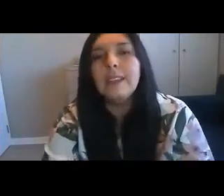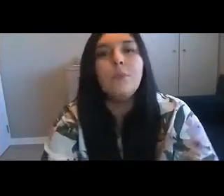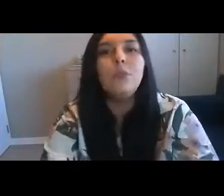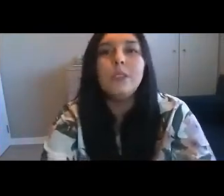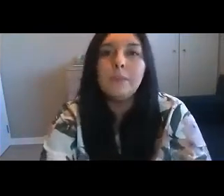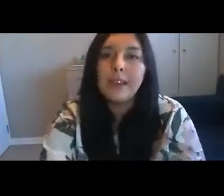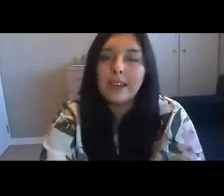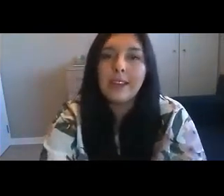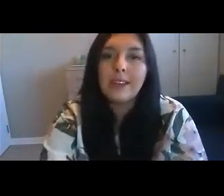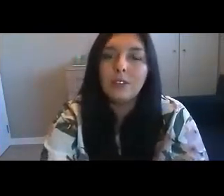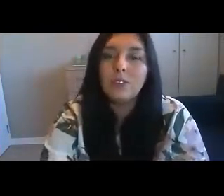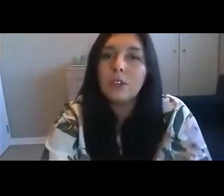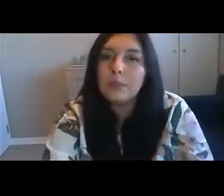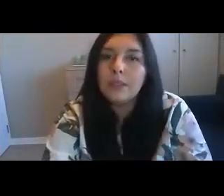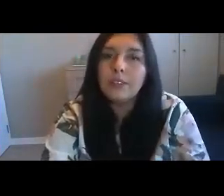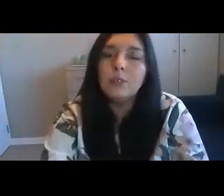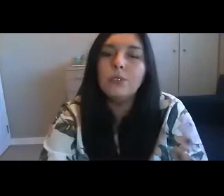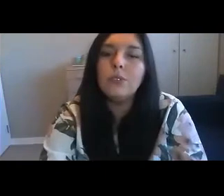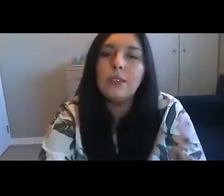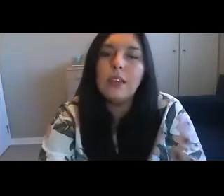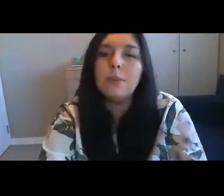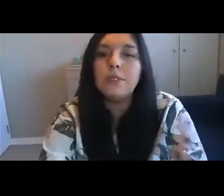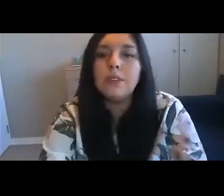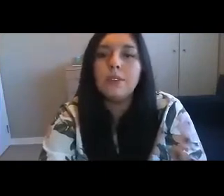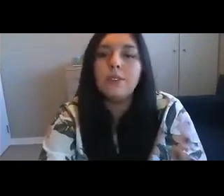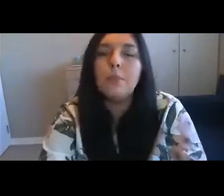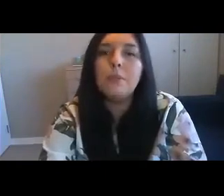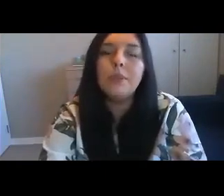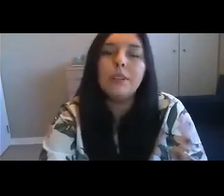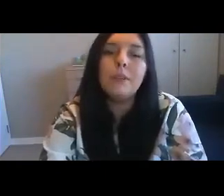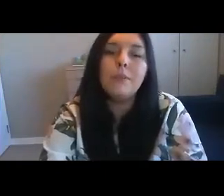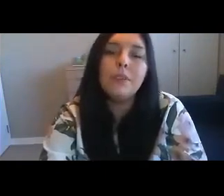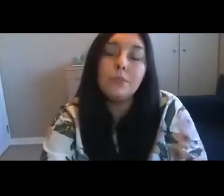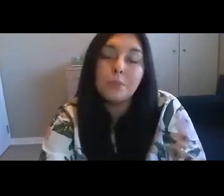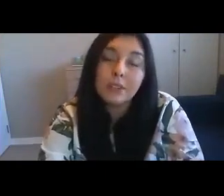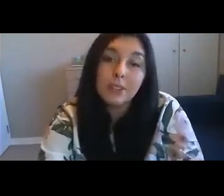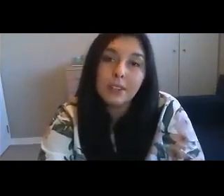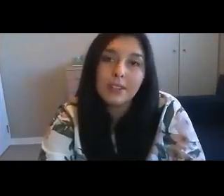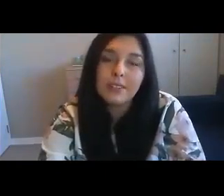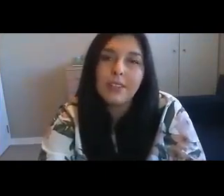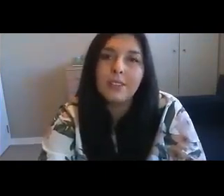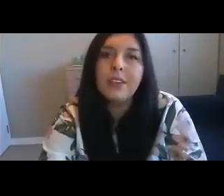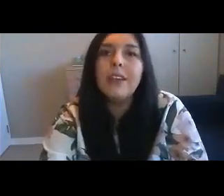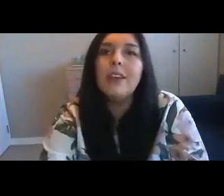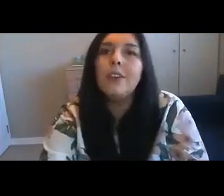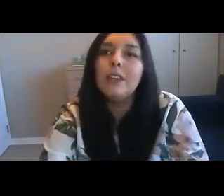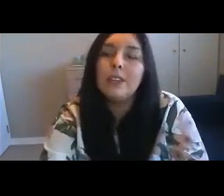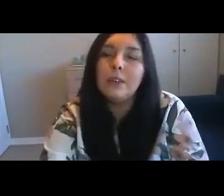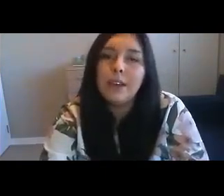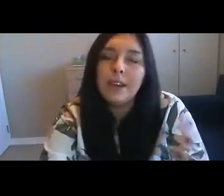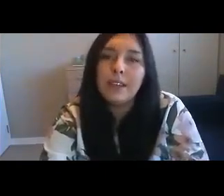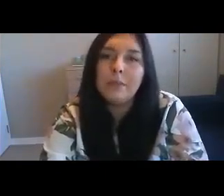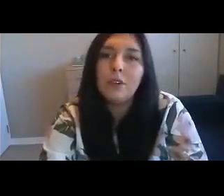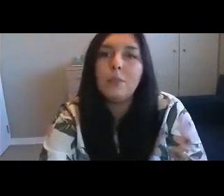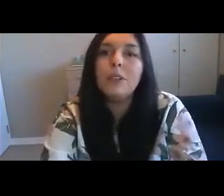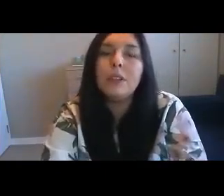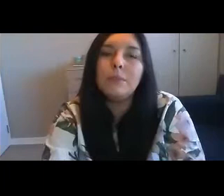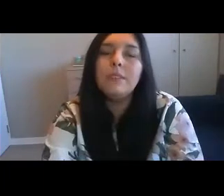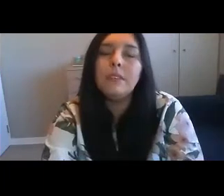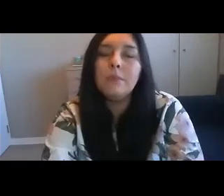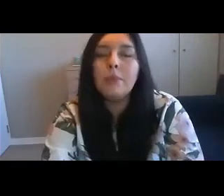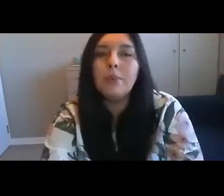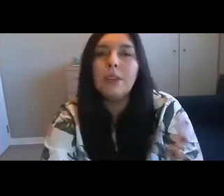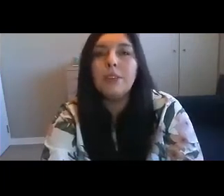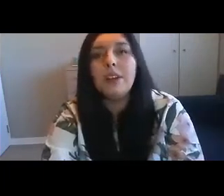está en muchas más áreas que no solamente la situación de discapacidad. Entonces, primero tratamos de cumplir con este sello, con los temas académicos, pero